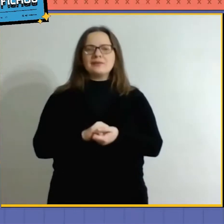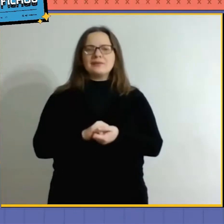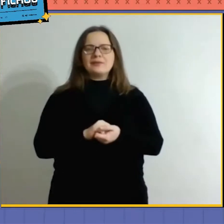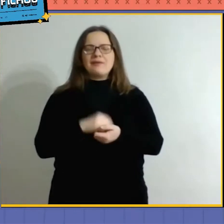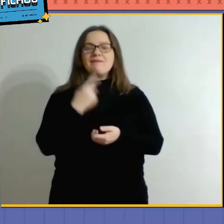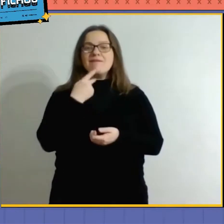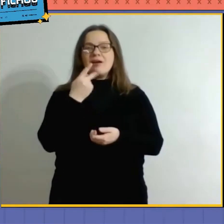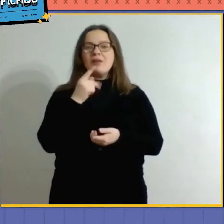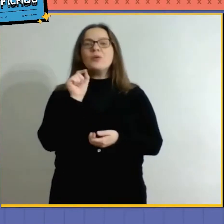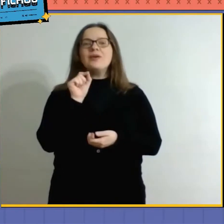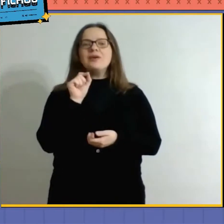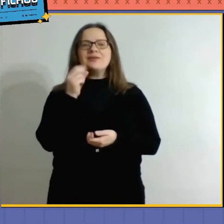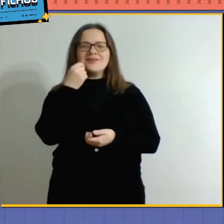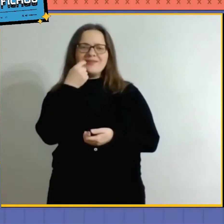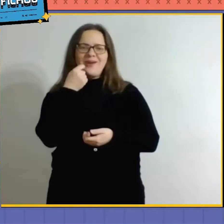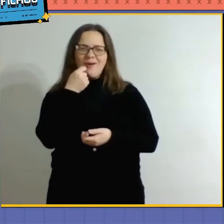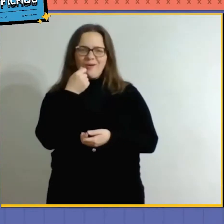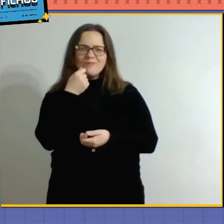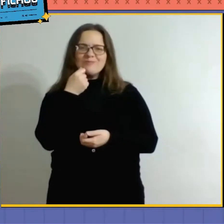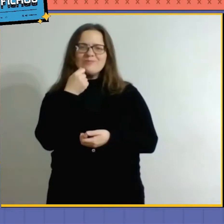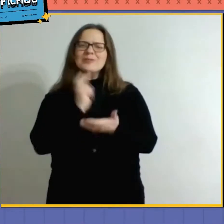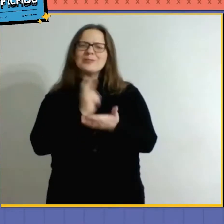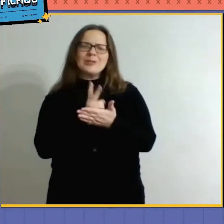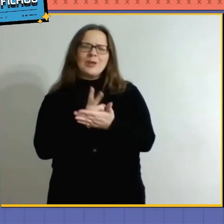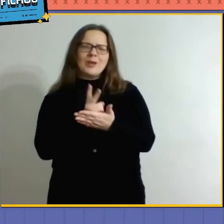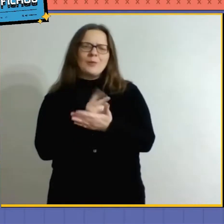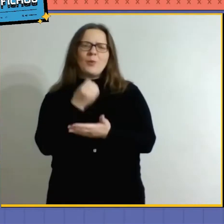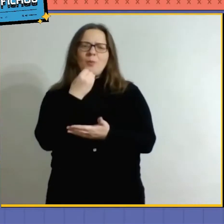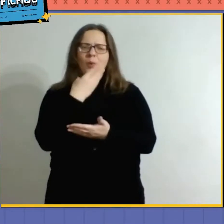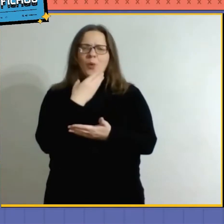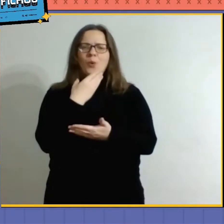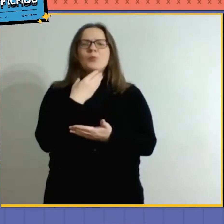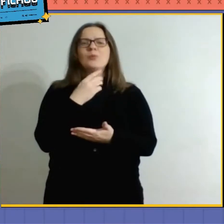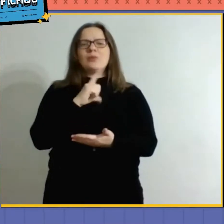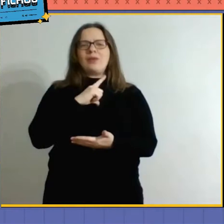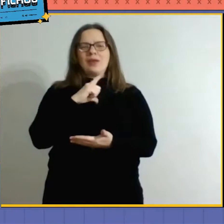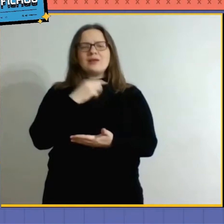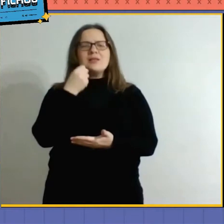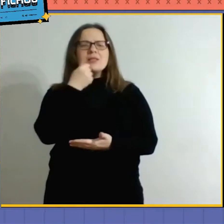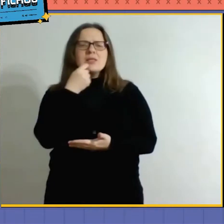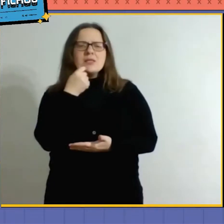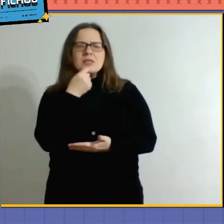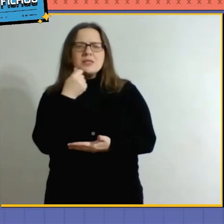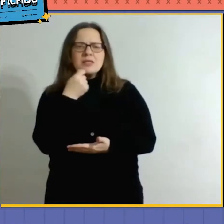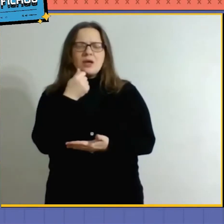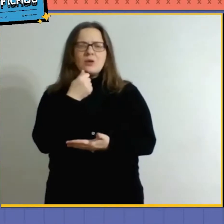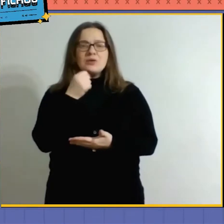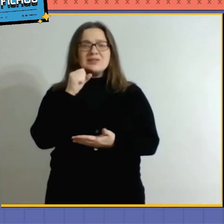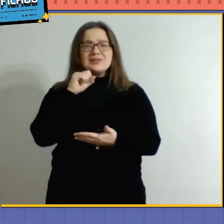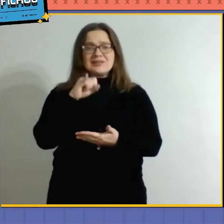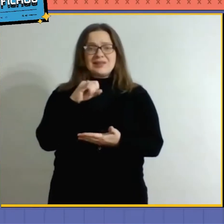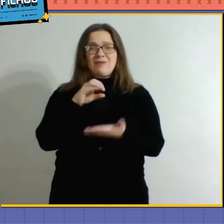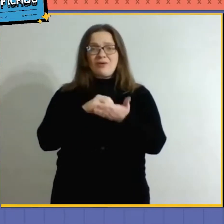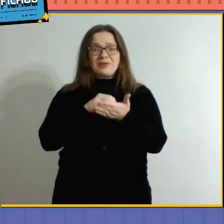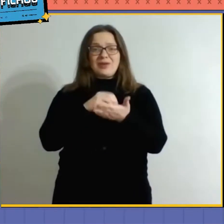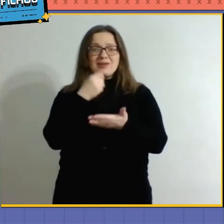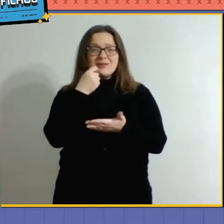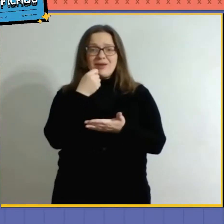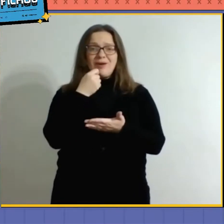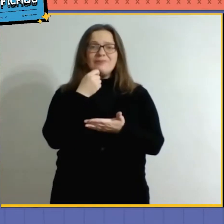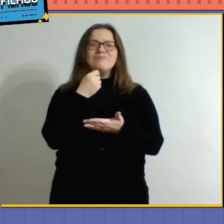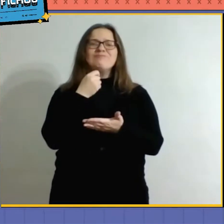eles falaram o sol e pensa um pouquinho você pode ter você pode não ter qualquer tempero vai se faltar o sal ele faz muita falta